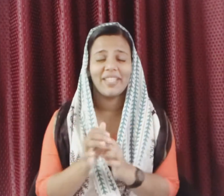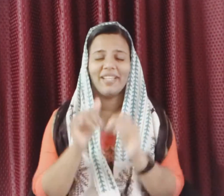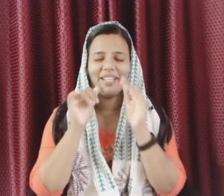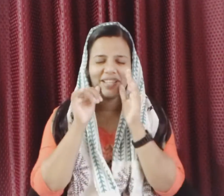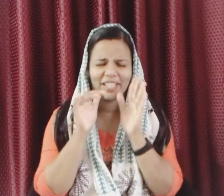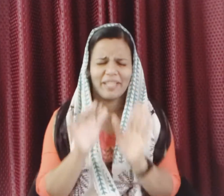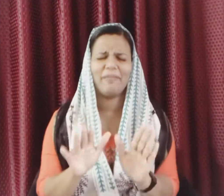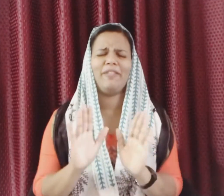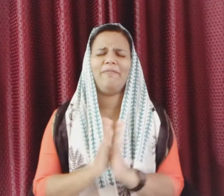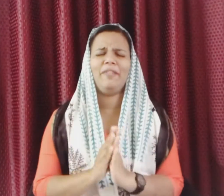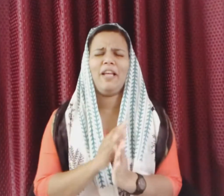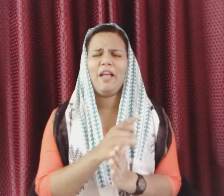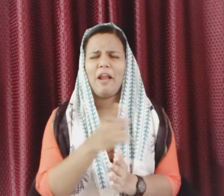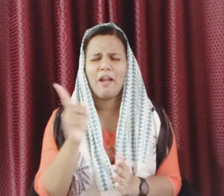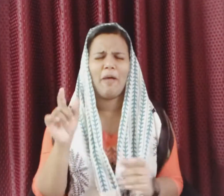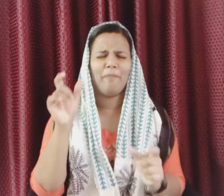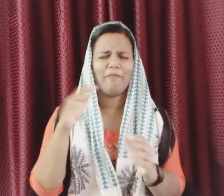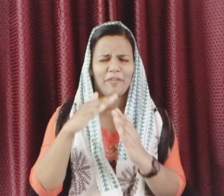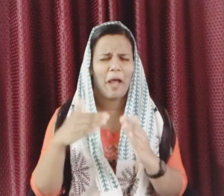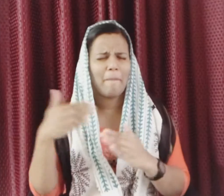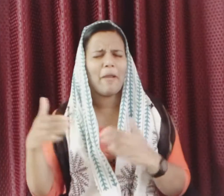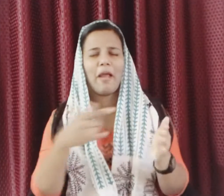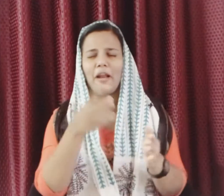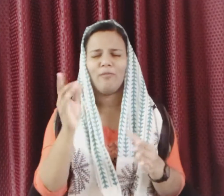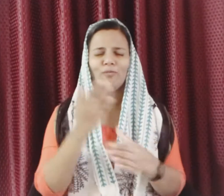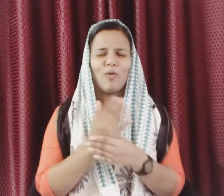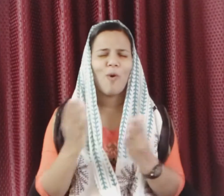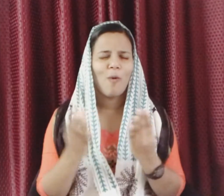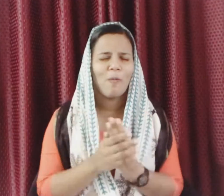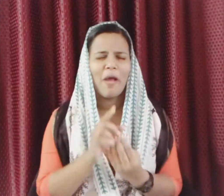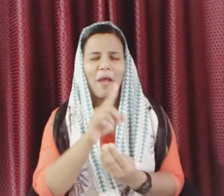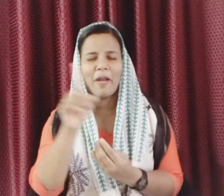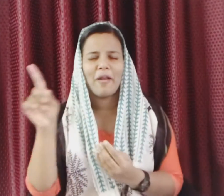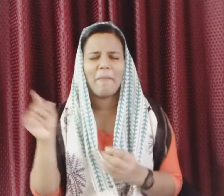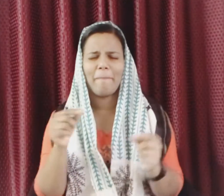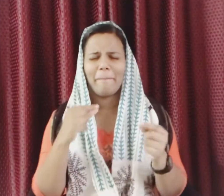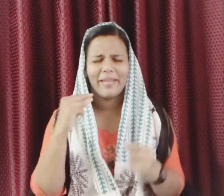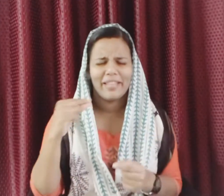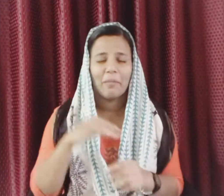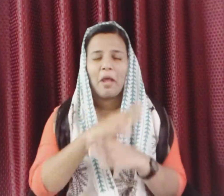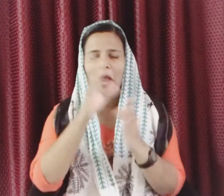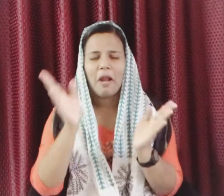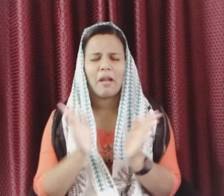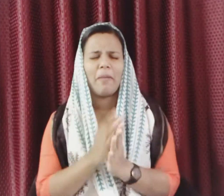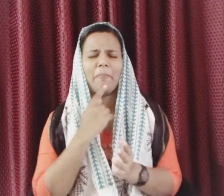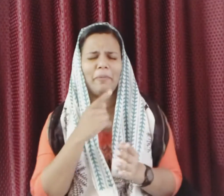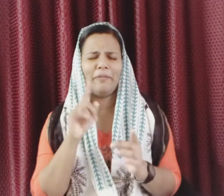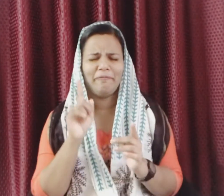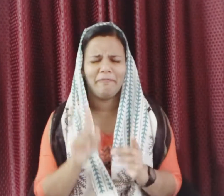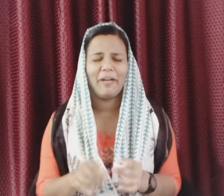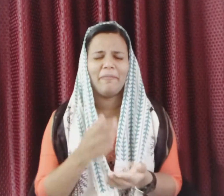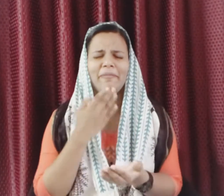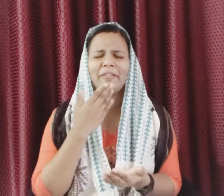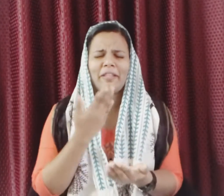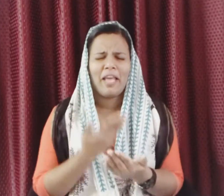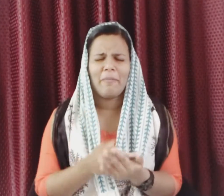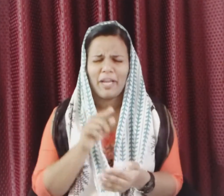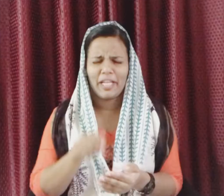യഹോവയാൽ അനുഗ്രഹിക്കപ്പെട്ടവരെന്ന്, ഇവരുടെ പരിസരവാസികൾ, ഇവരുടെ കൂടെ ജോലി ചെയ്യുന്നവർ കഥാവ്, ഇവരുടെ ചാർച്ചക്കാർ, ബന്ധുക്കാർ പറയത്തക്കവണ്, നന്മയ്ക്കായവരുടെ